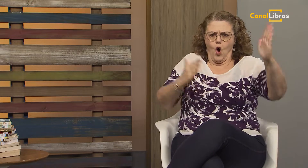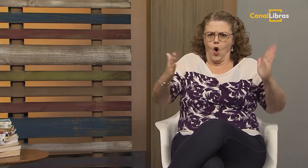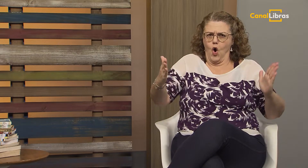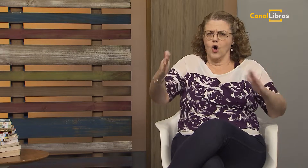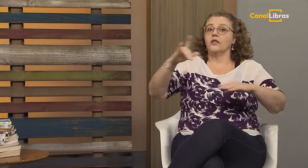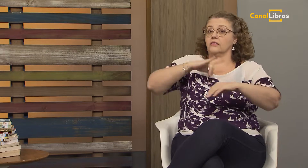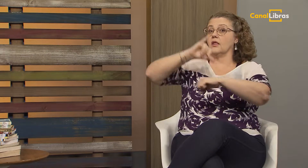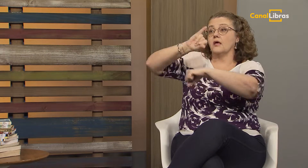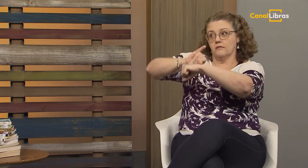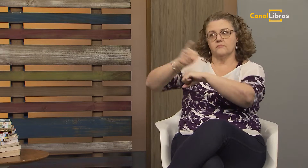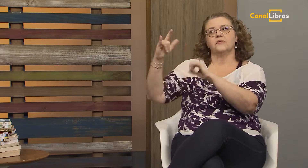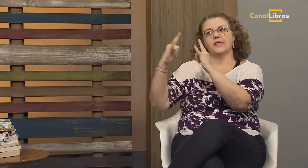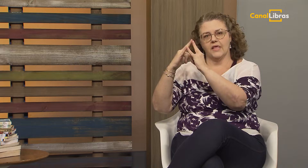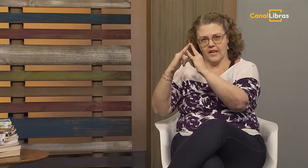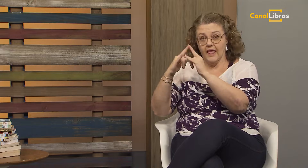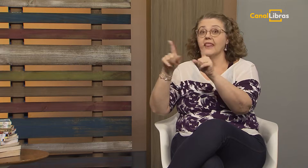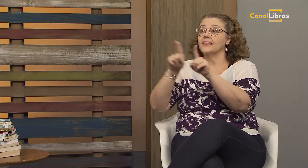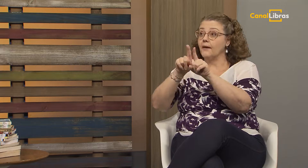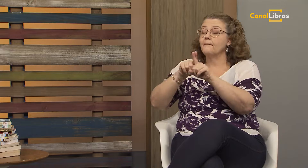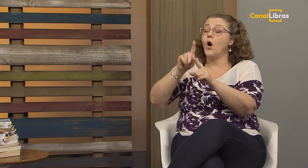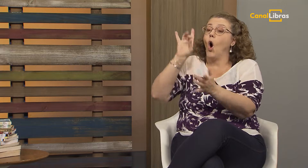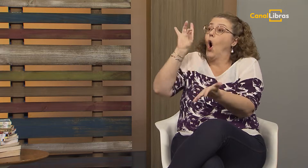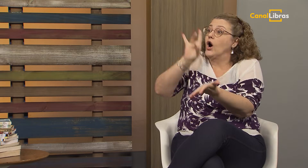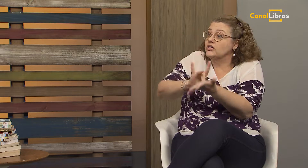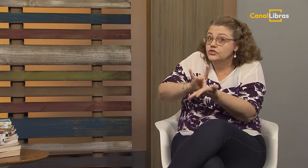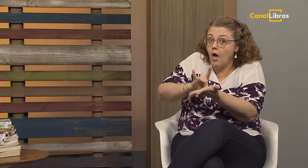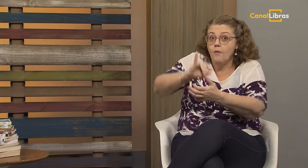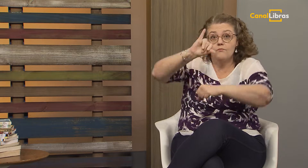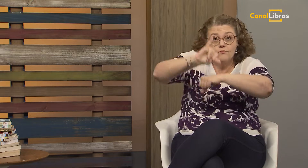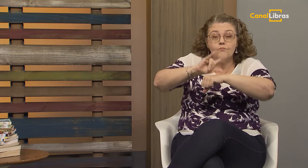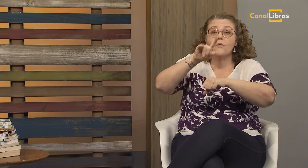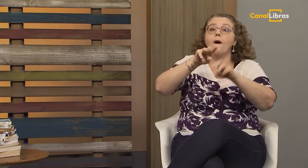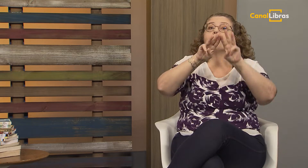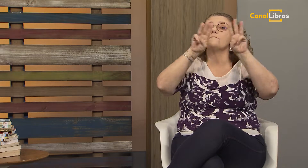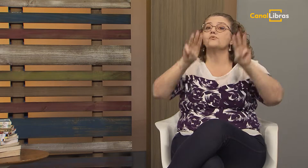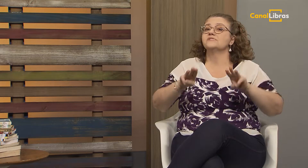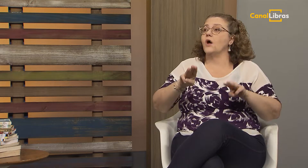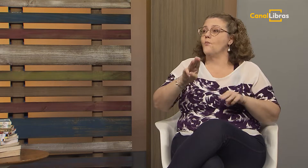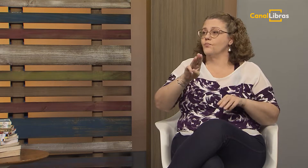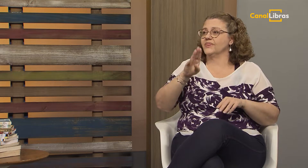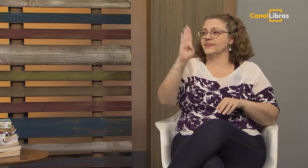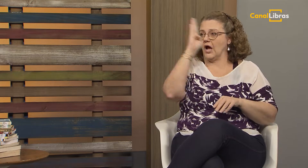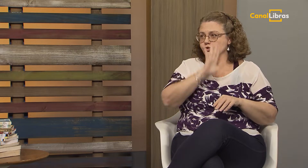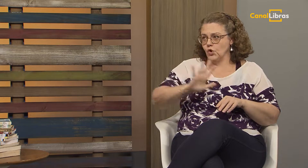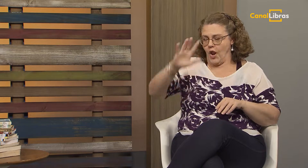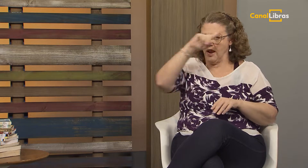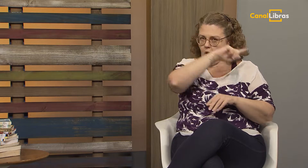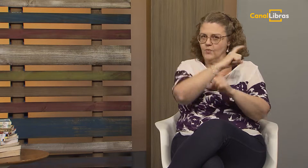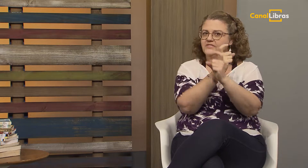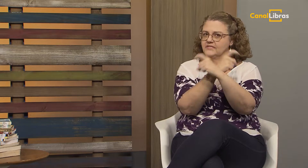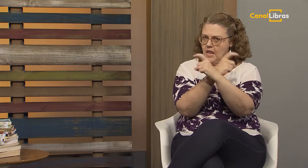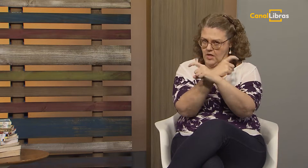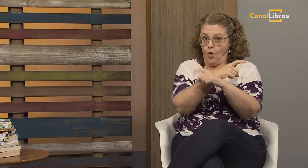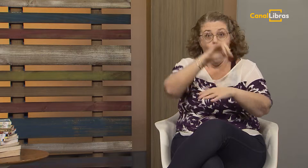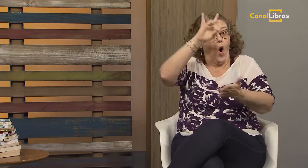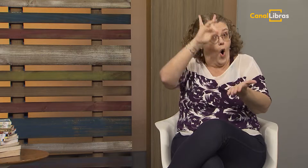original está no Museu Nacional, localizado na Cinelândia, no centro do Rio de Janeiro. Durante a minha pesquisa, eu estive lá para manusear o original